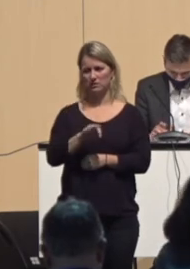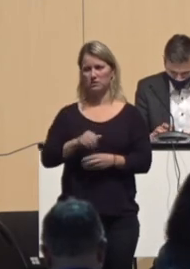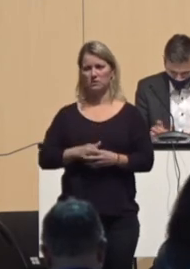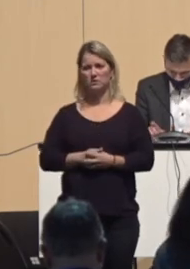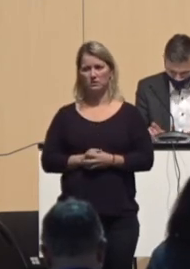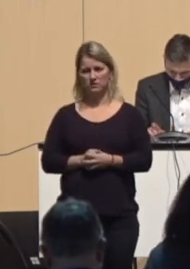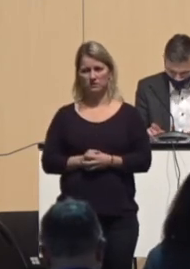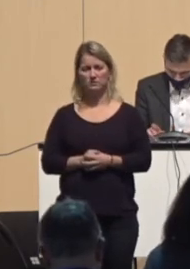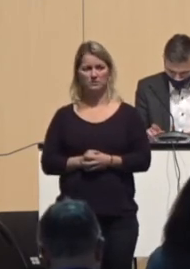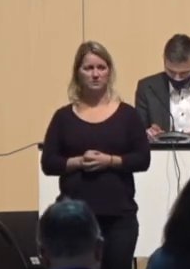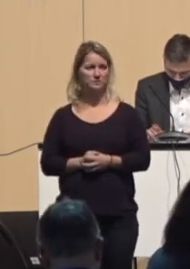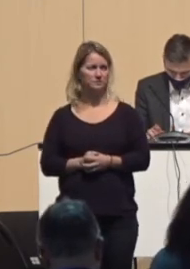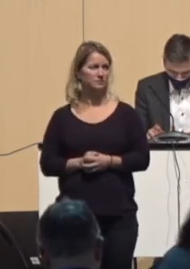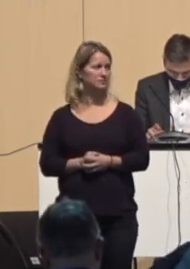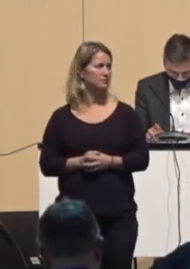Wirtz, bitte schön.